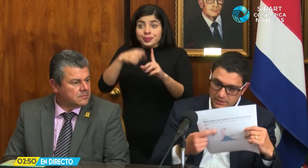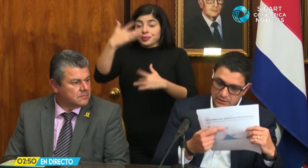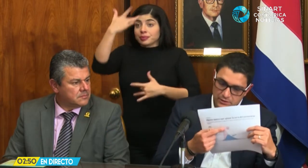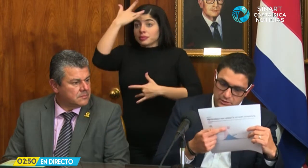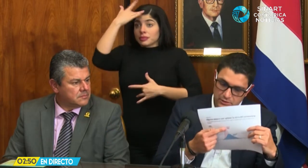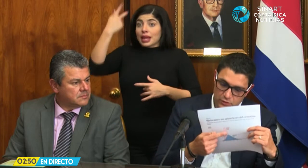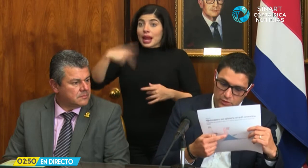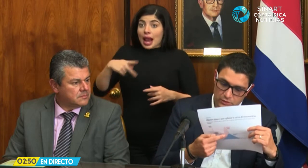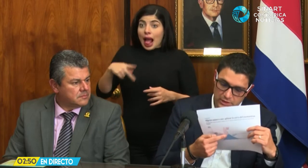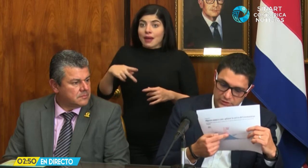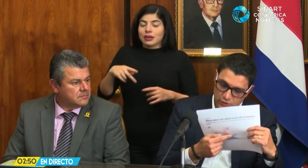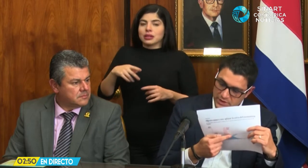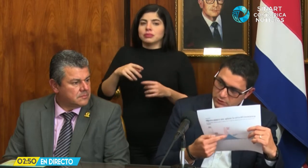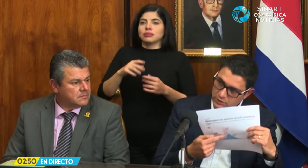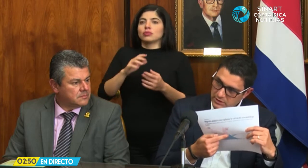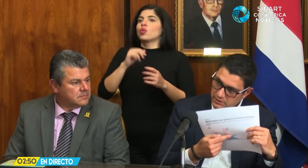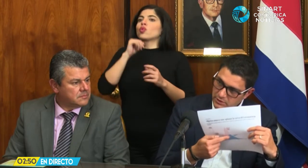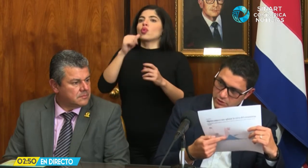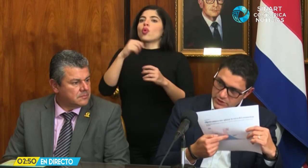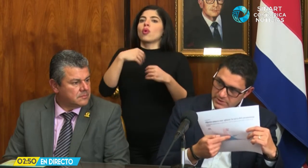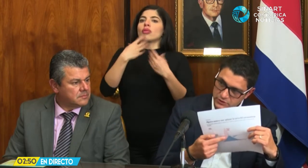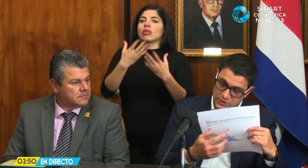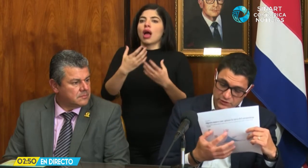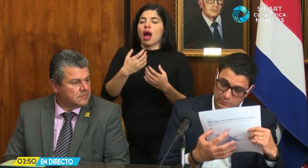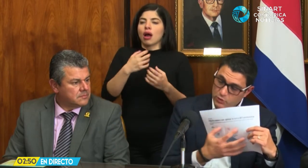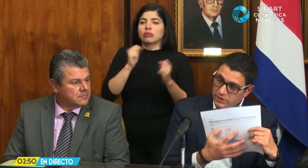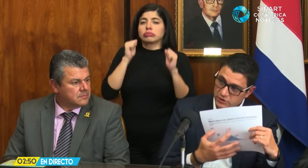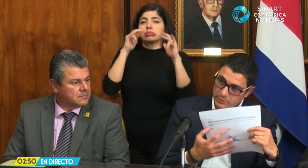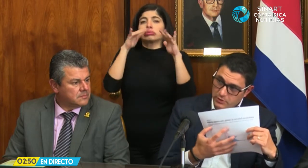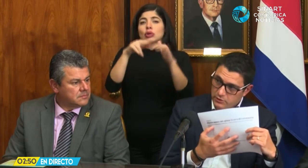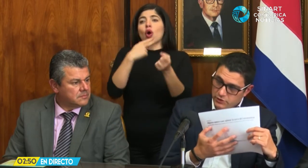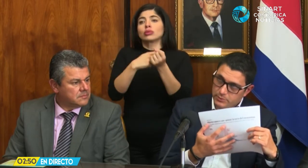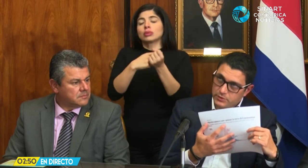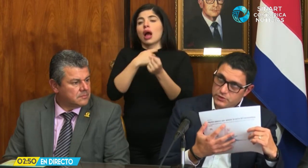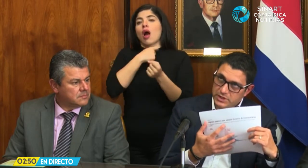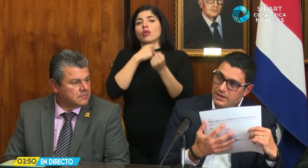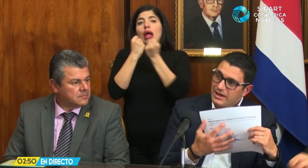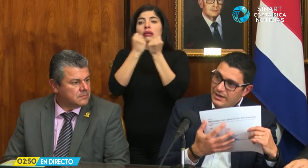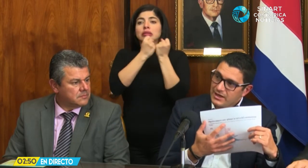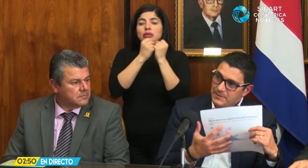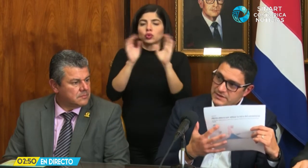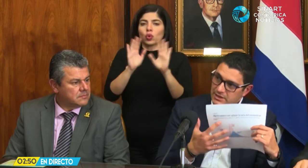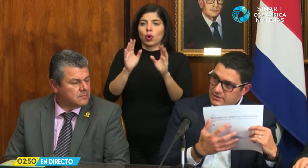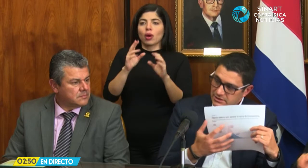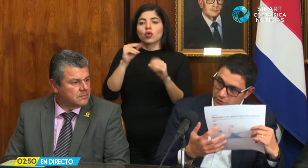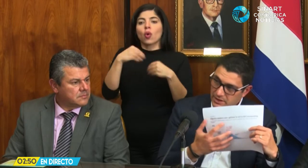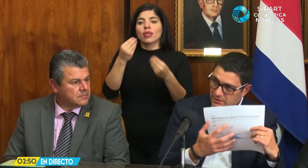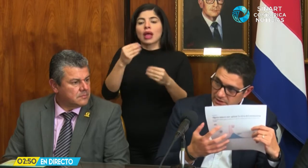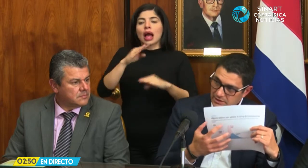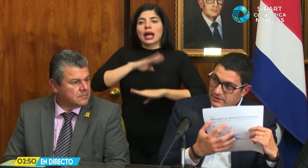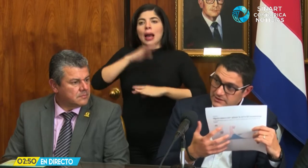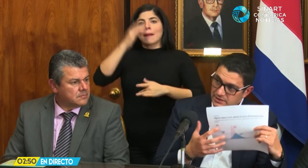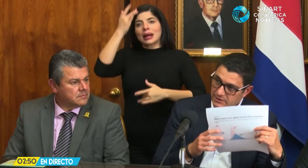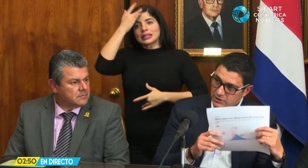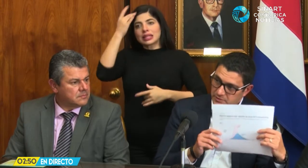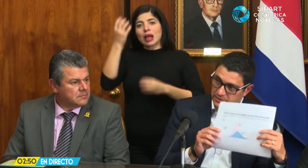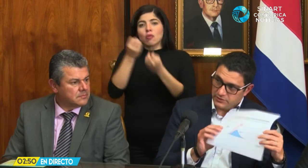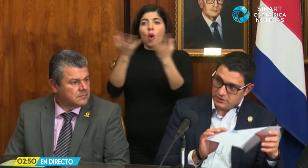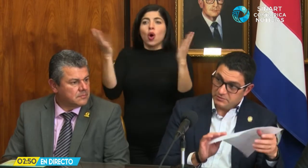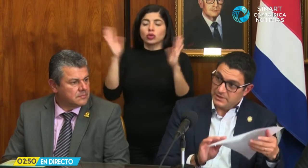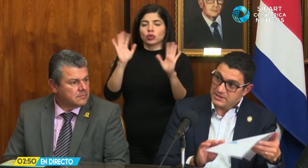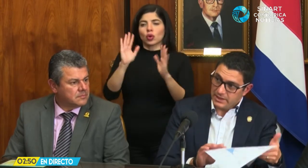gravedad, no sobresaturen los servicios y no se produzcan incapacidades de forma intensa, ¿verdad?,